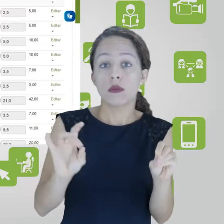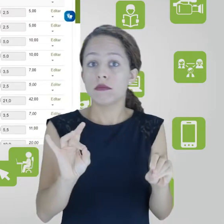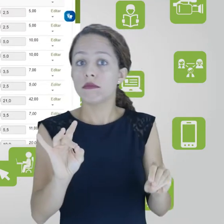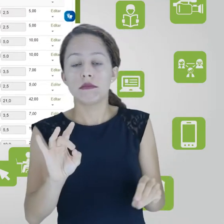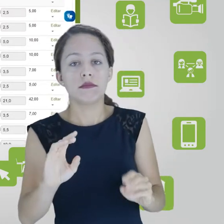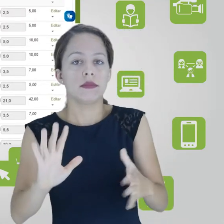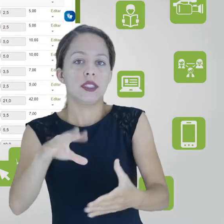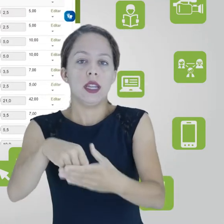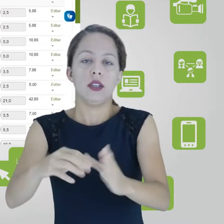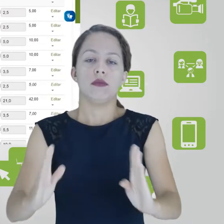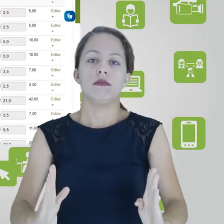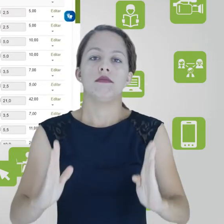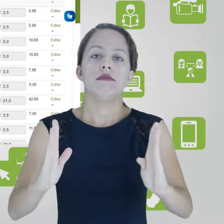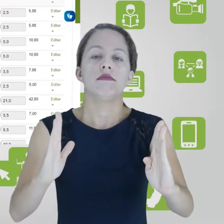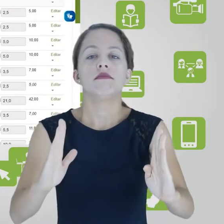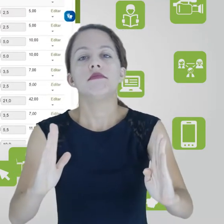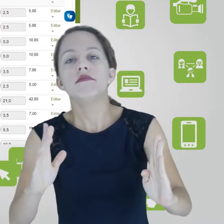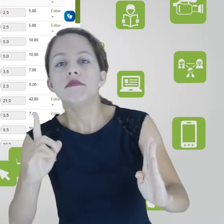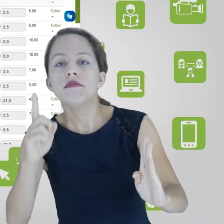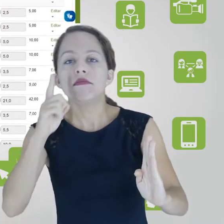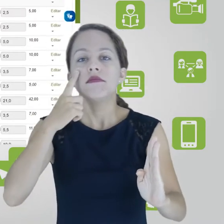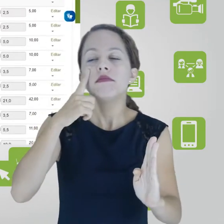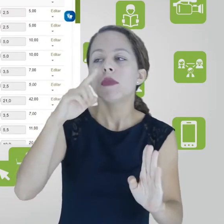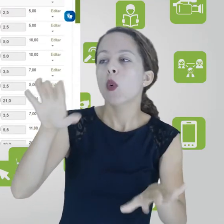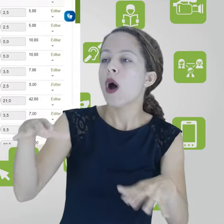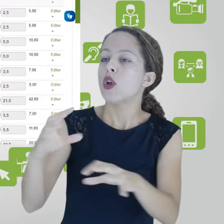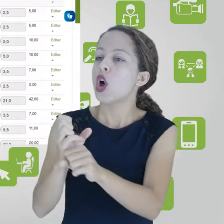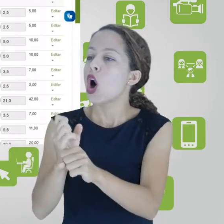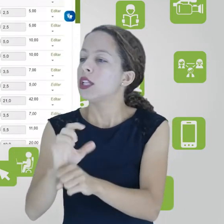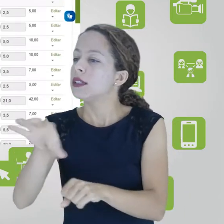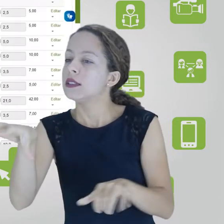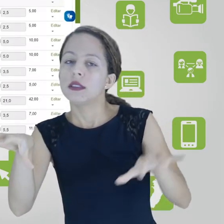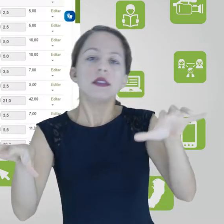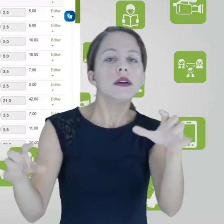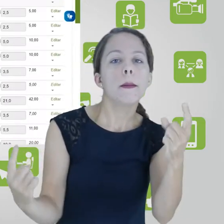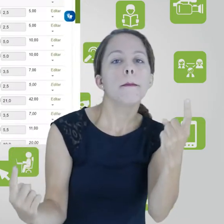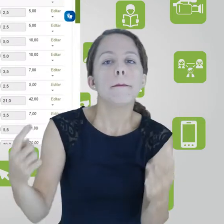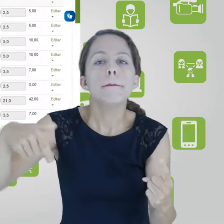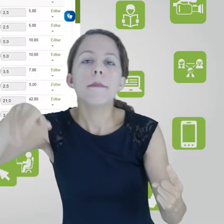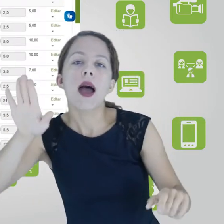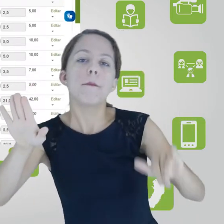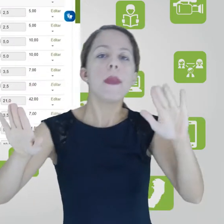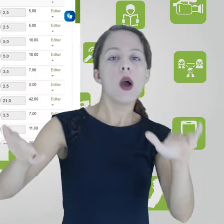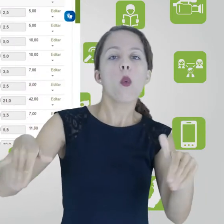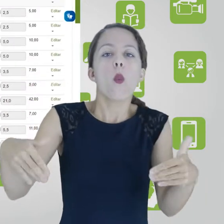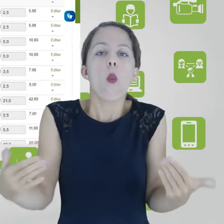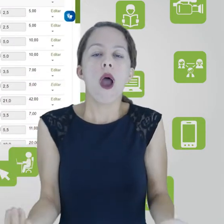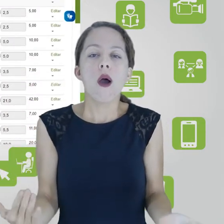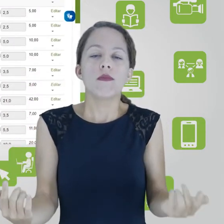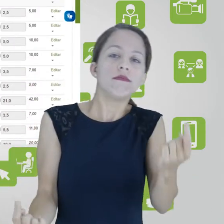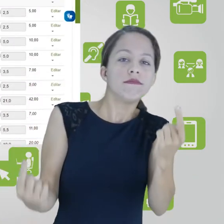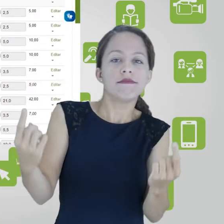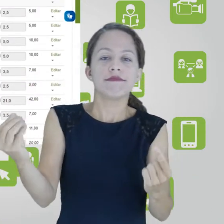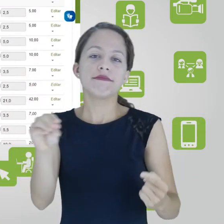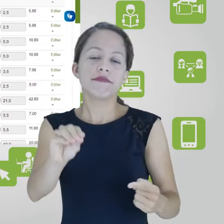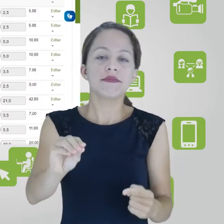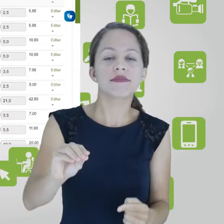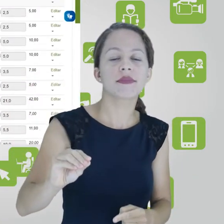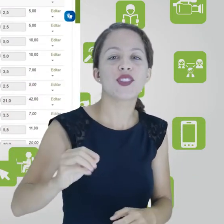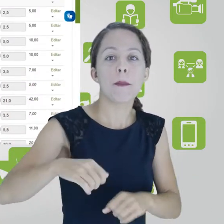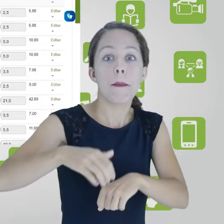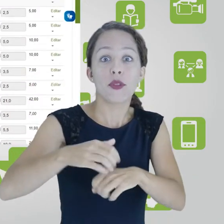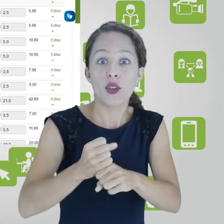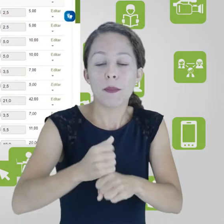E aí, o Moodle vai escolher qual é a maior nota, se é a atividade B, que ele tirou, ou se é